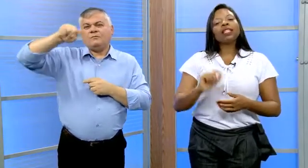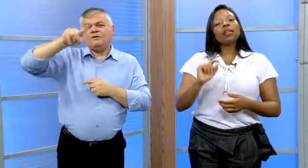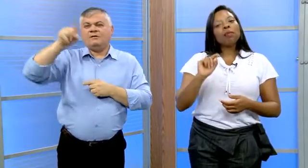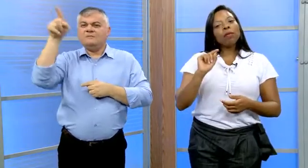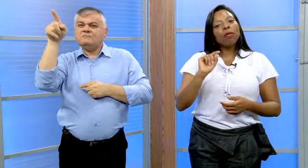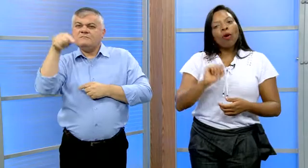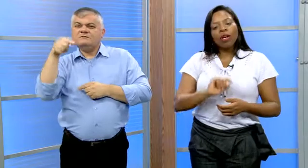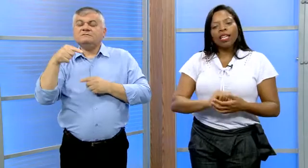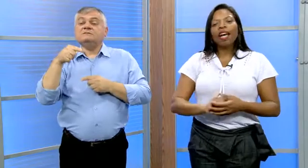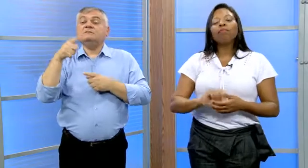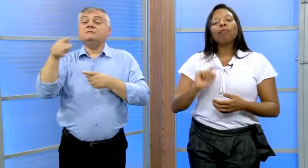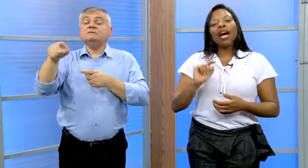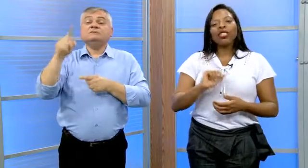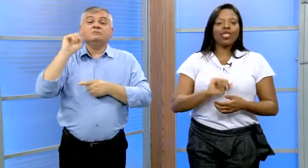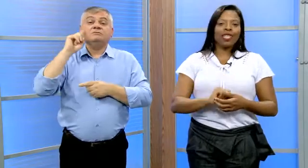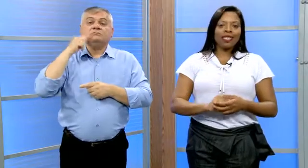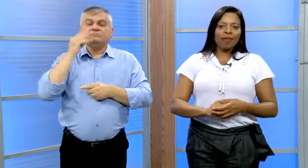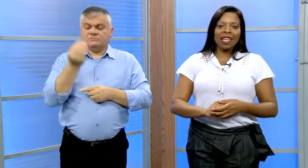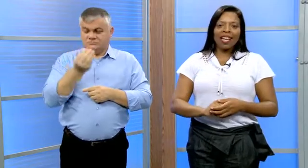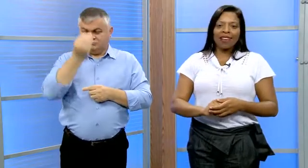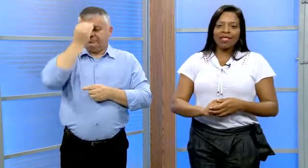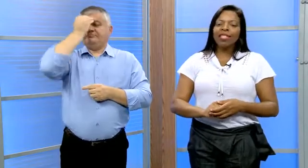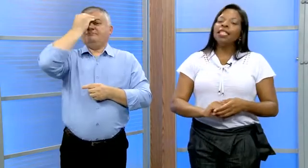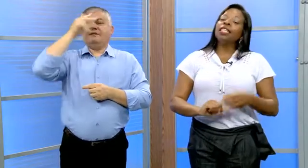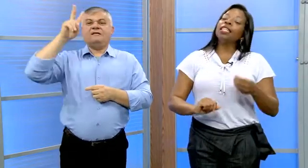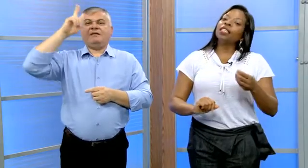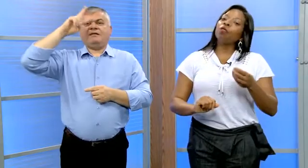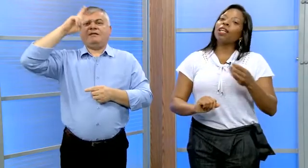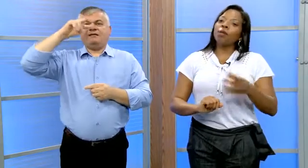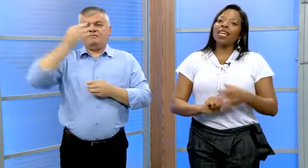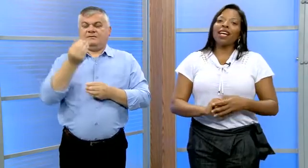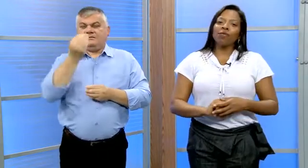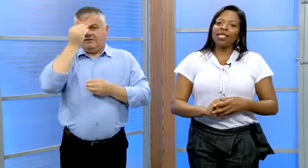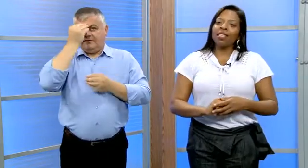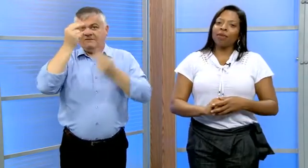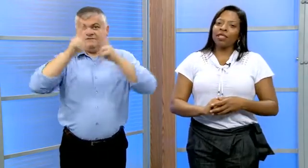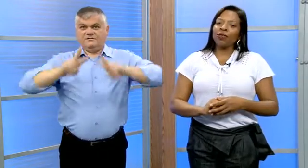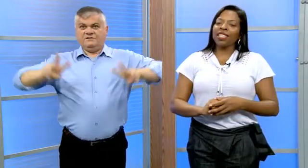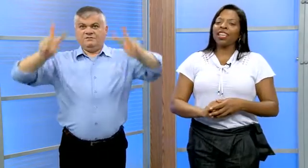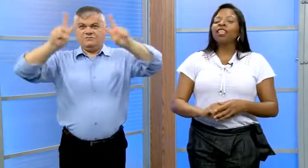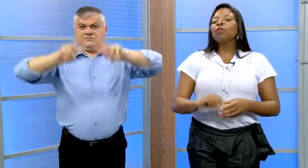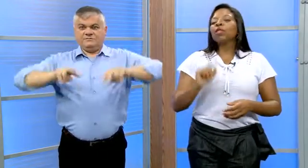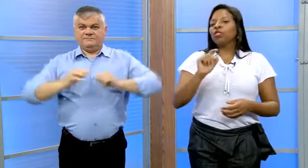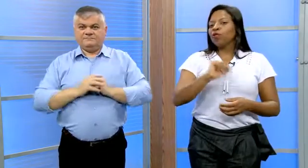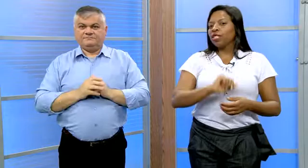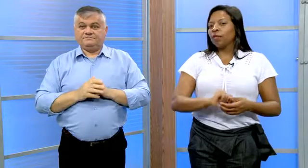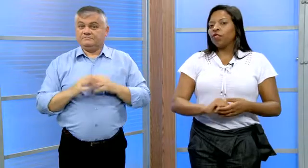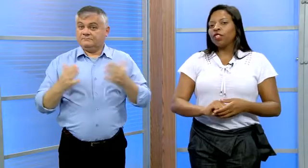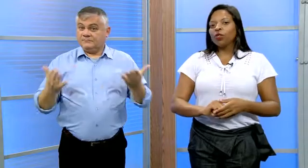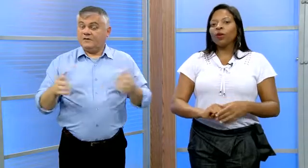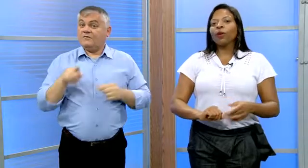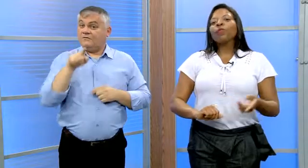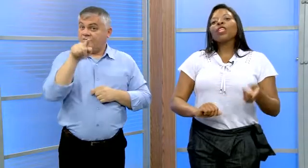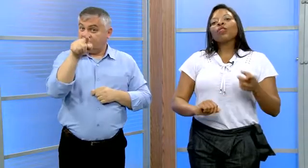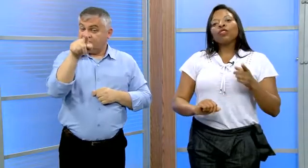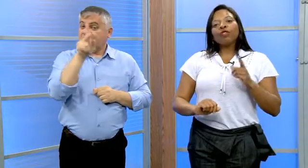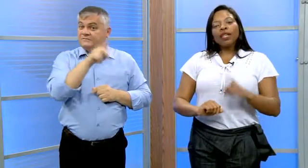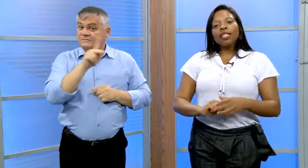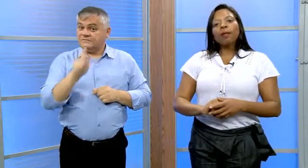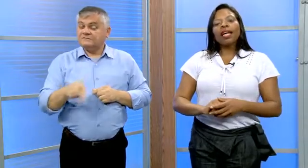tem memória, a imagem dessa palavra, e não para marcar uma sílaba tônica. Por isso, você, professor, quando for